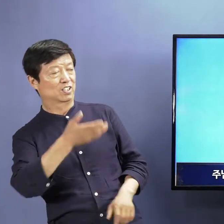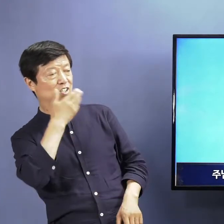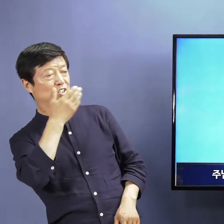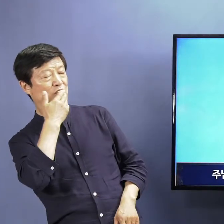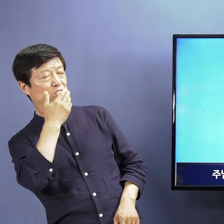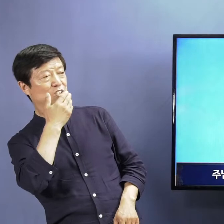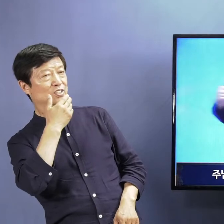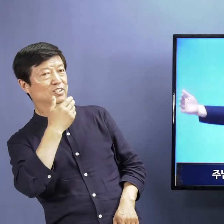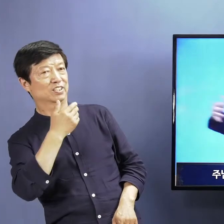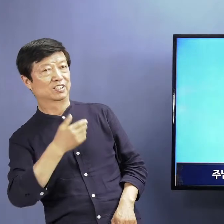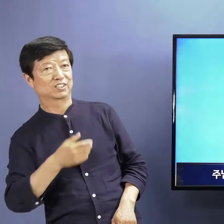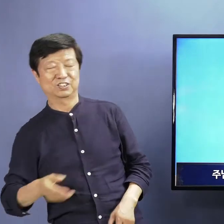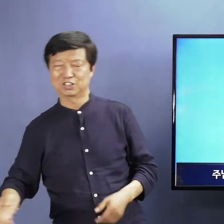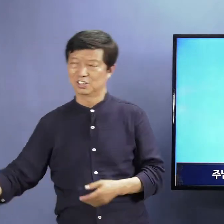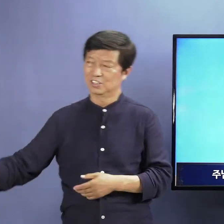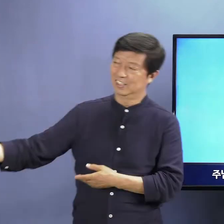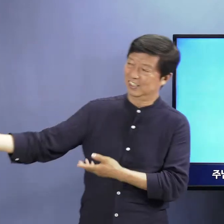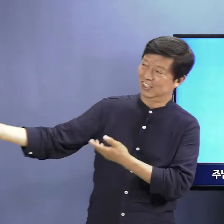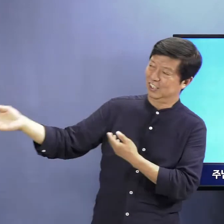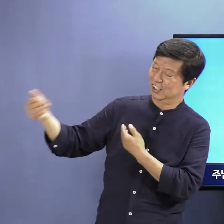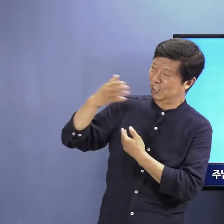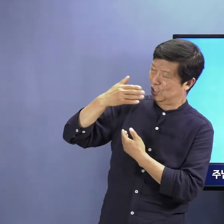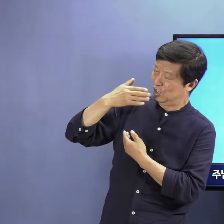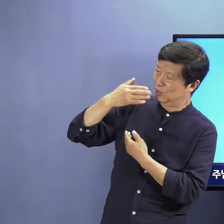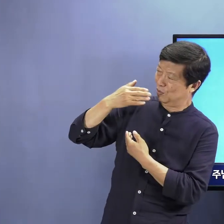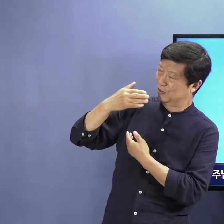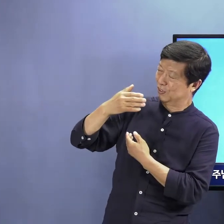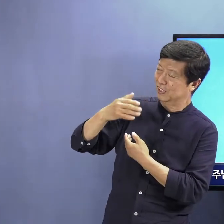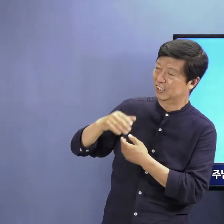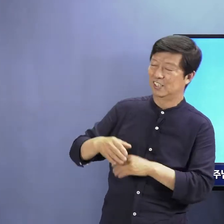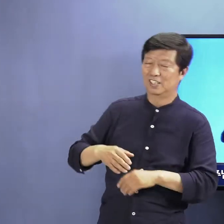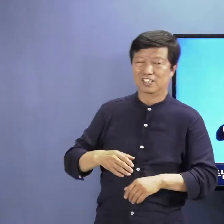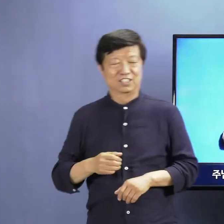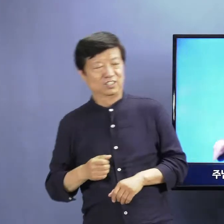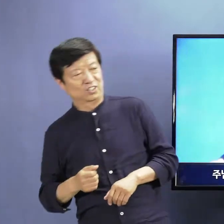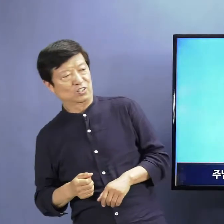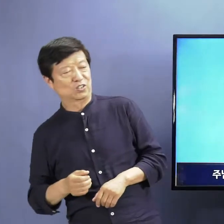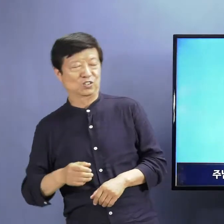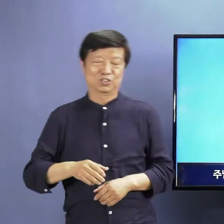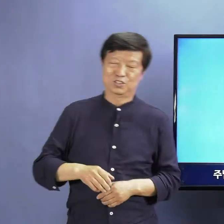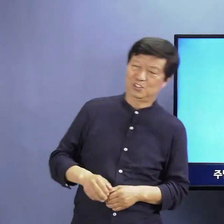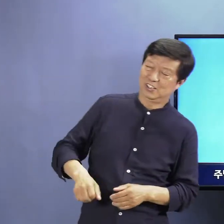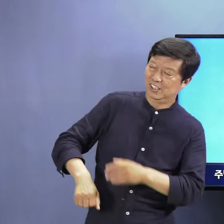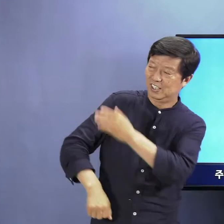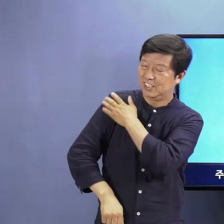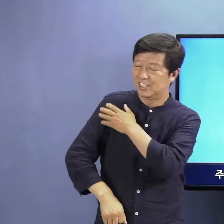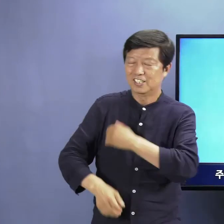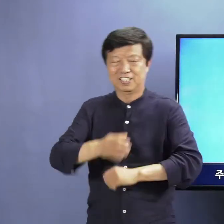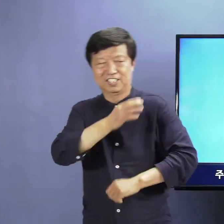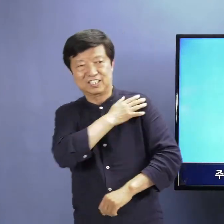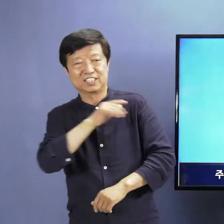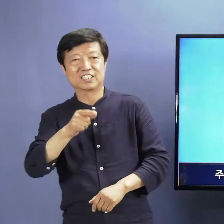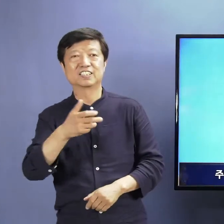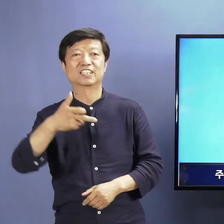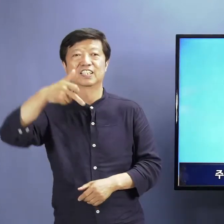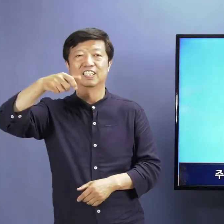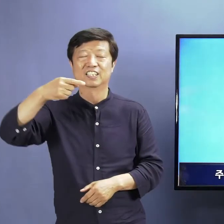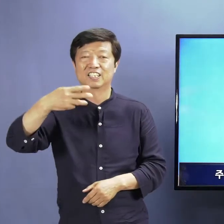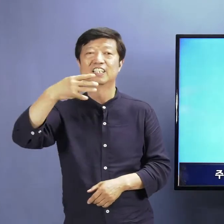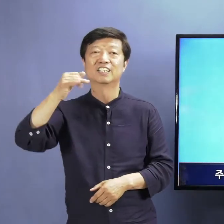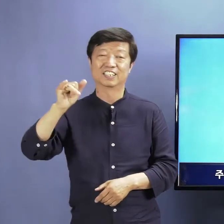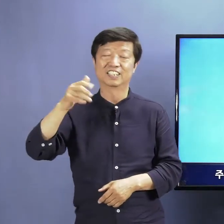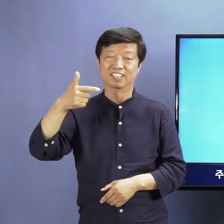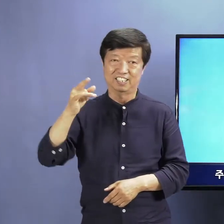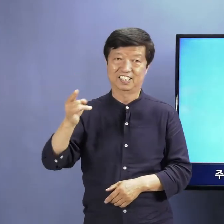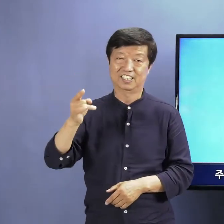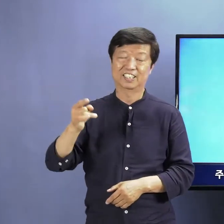그래서 이쪽 사람은 이쪽 품에 의지하고 나는 이쪽 품에 의지하고 이렇게 쭉 눕는, 그걸 말하는, 그게 클리네예요. 그런데 이